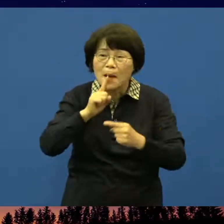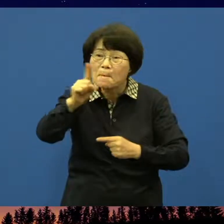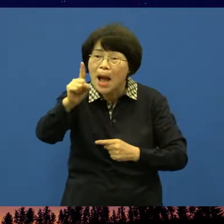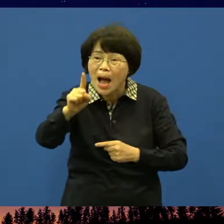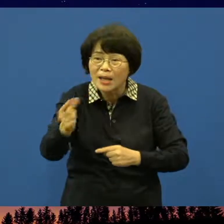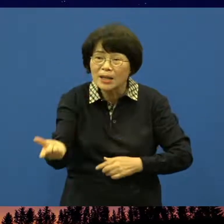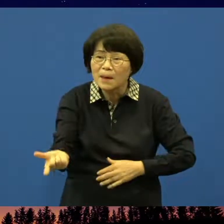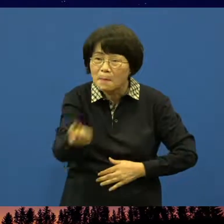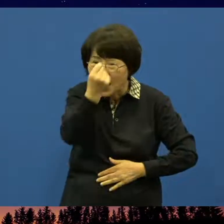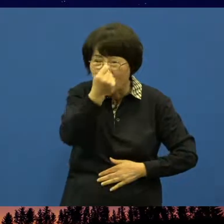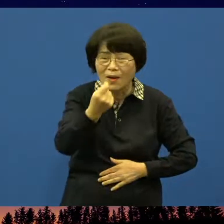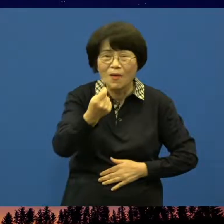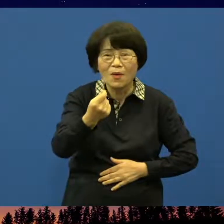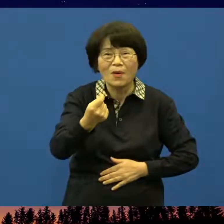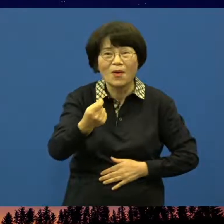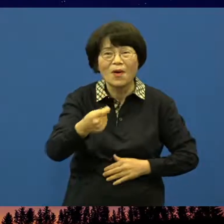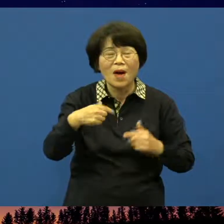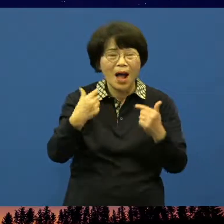그죠? 항상